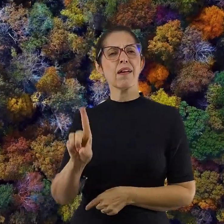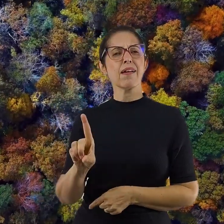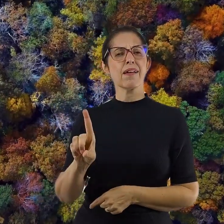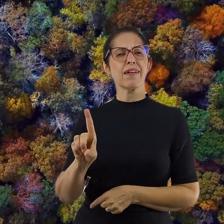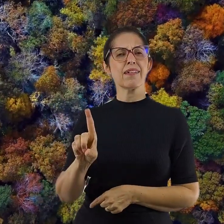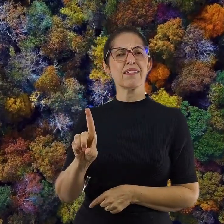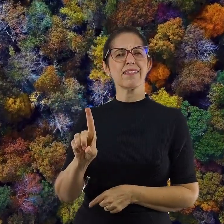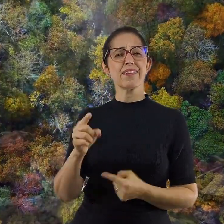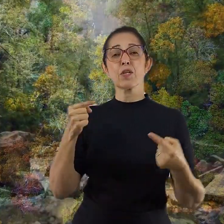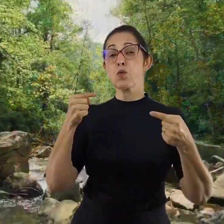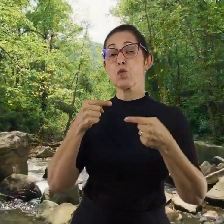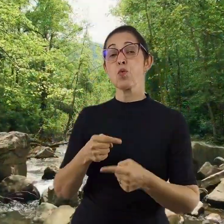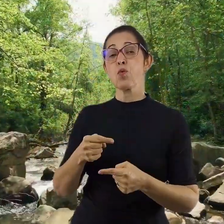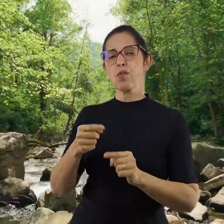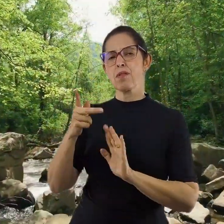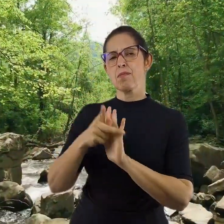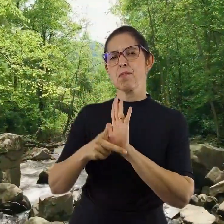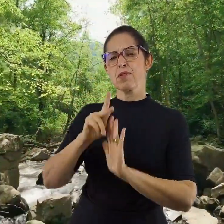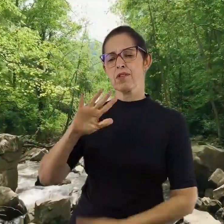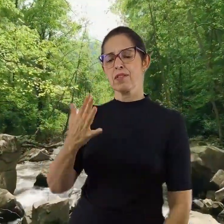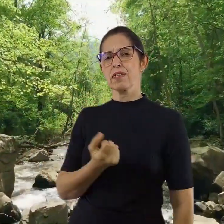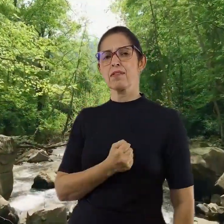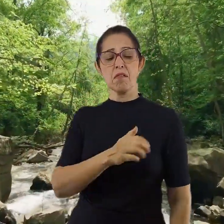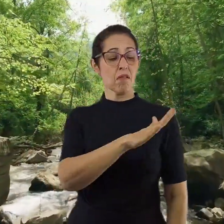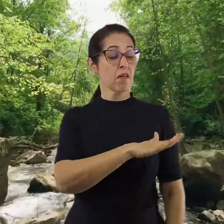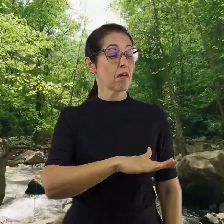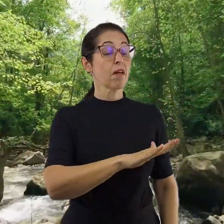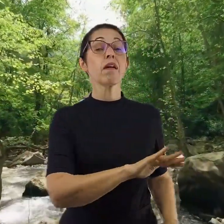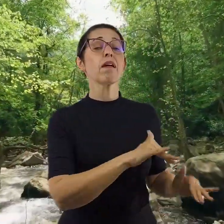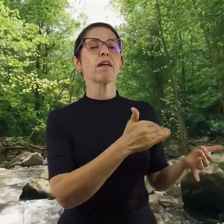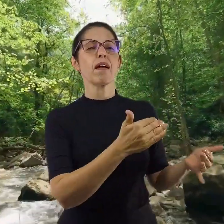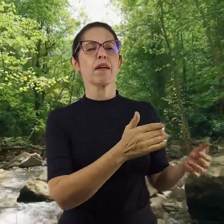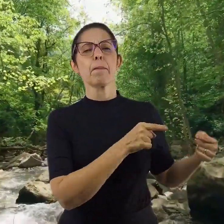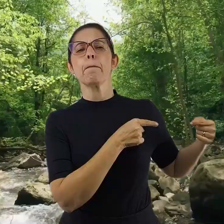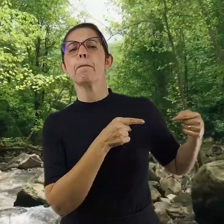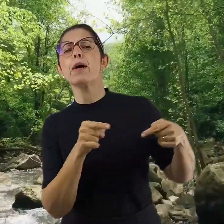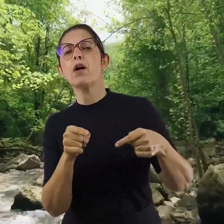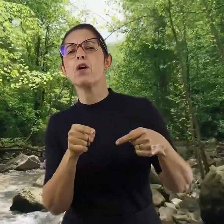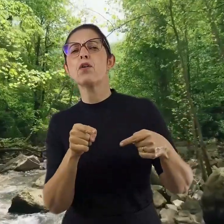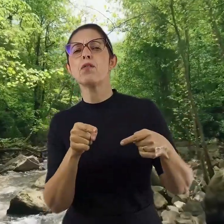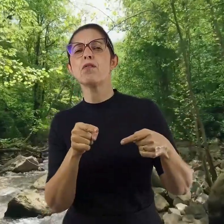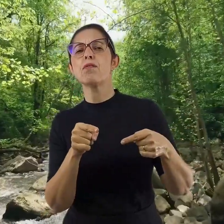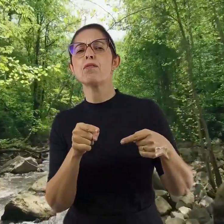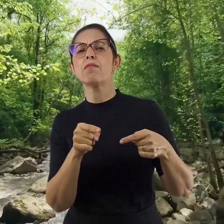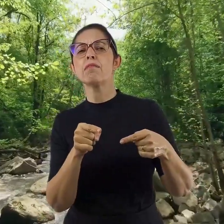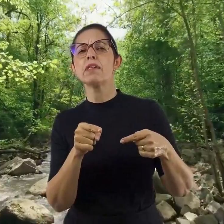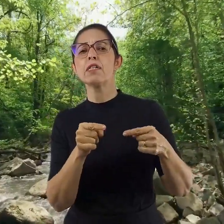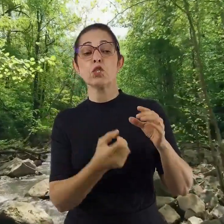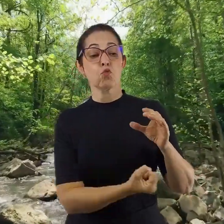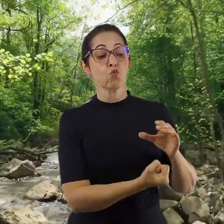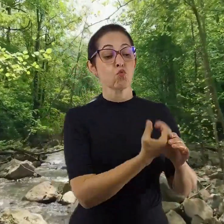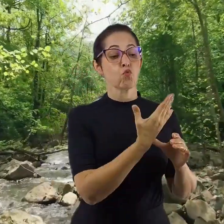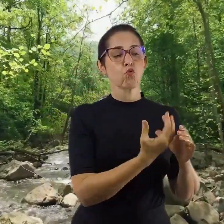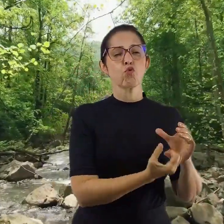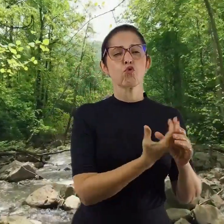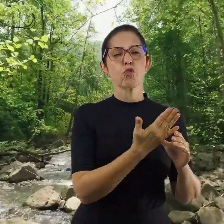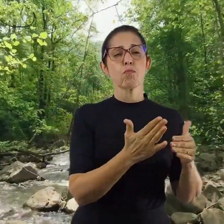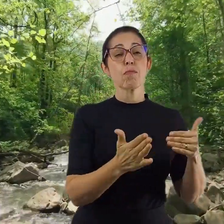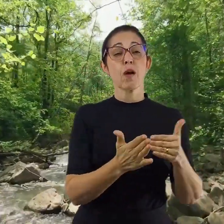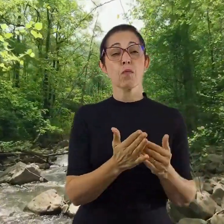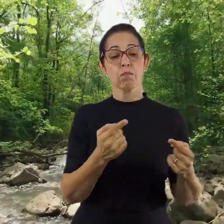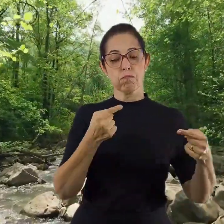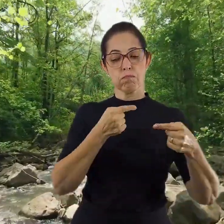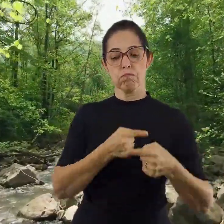ao projeto de salvação? De quem ele sofreu o último ataque? De quem veio a última